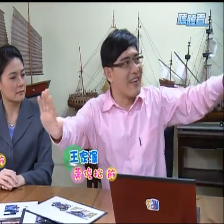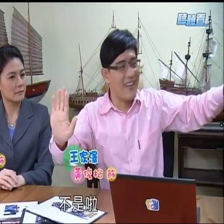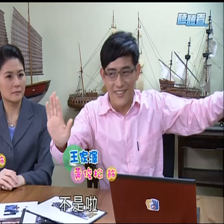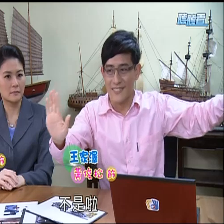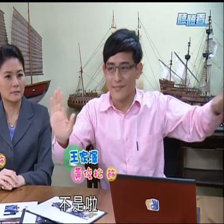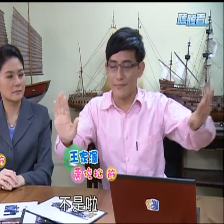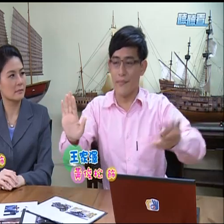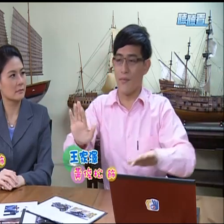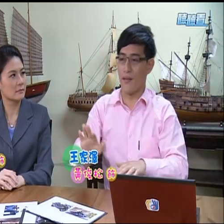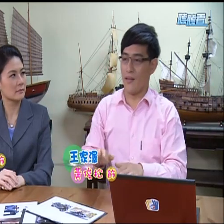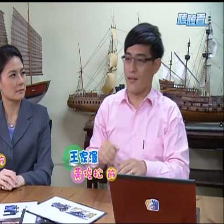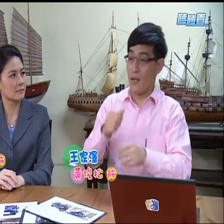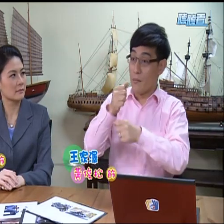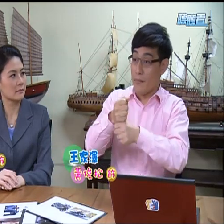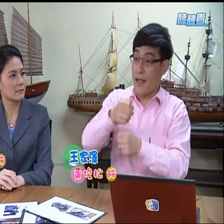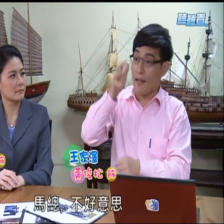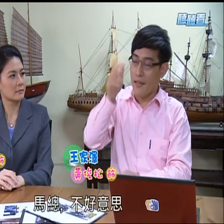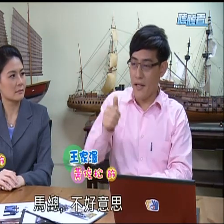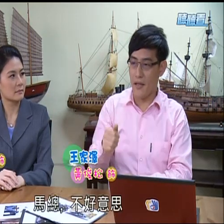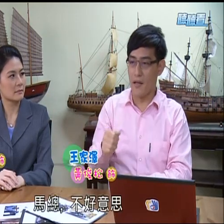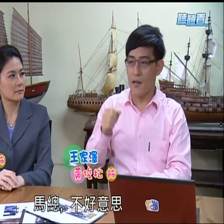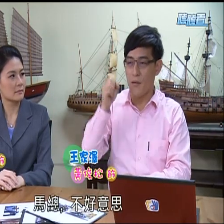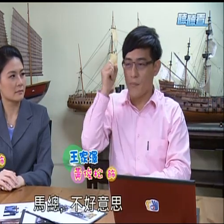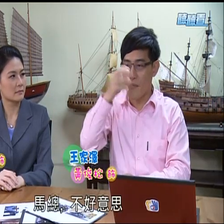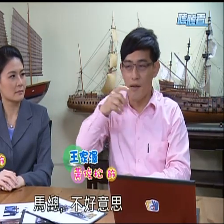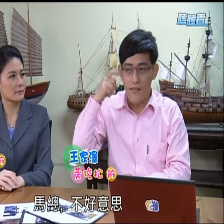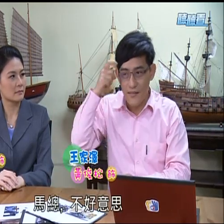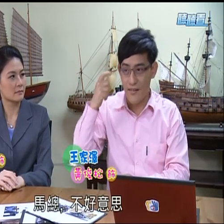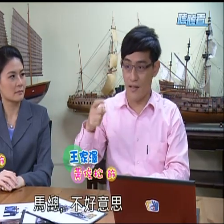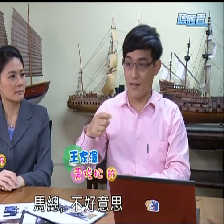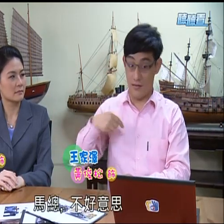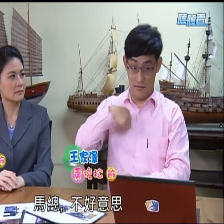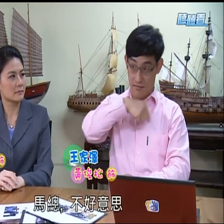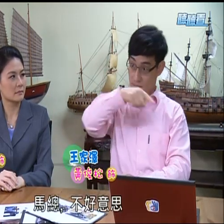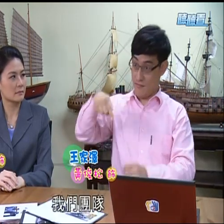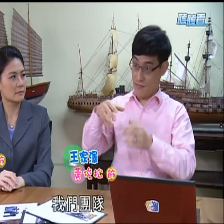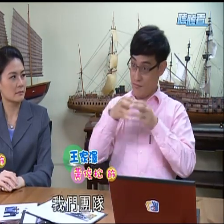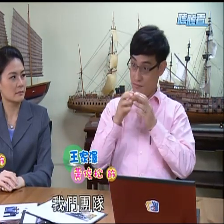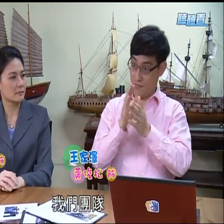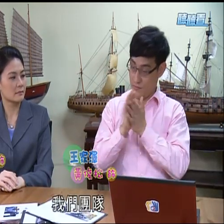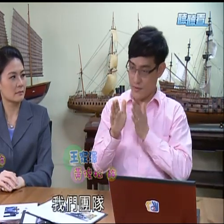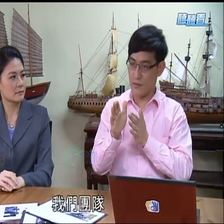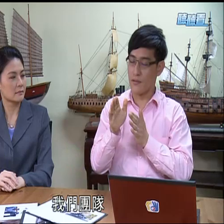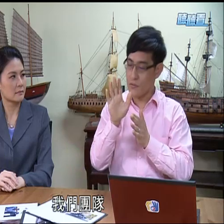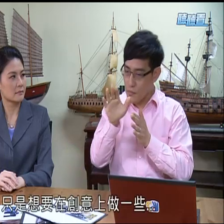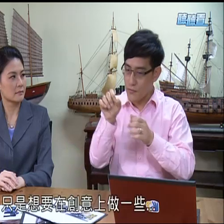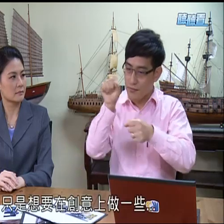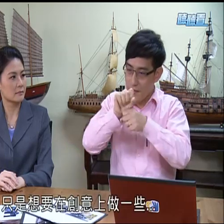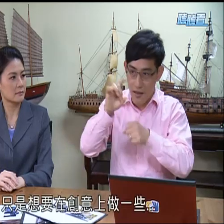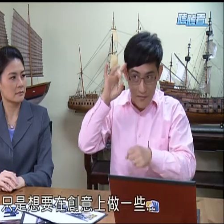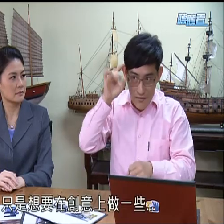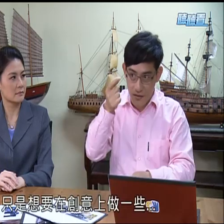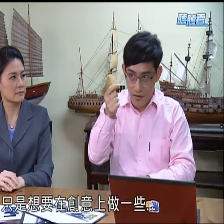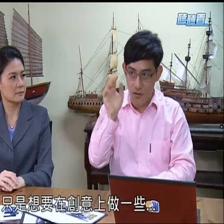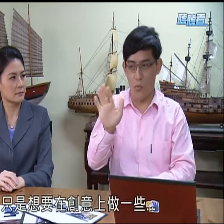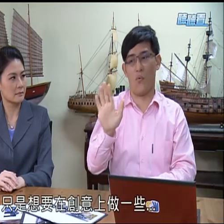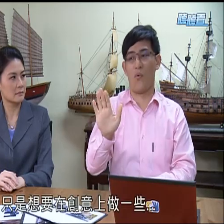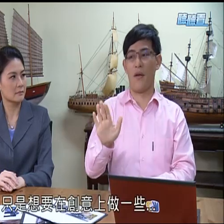不是了，马总啊，不好意思啊，我们团队呢，只是想要在创意